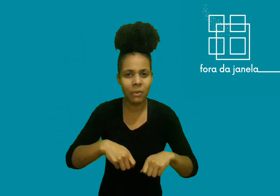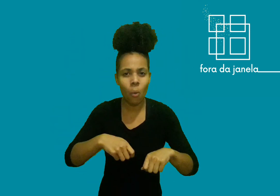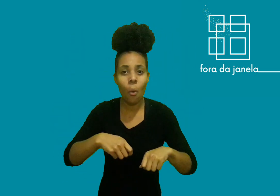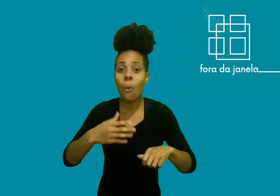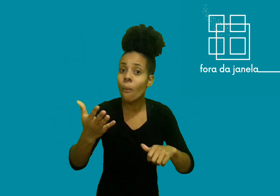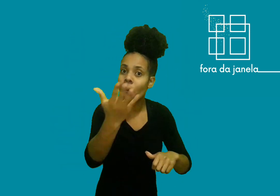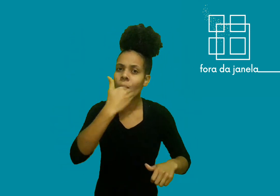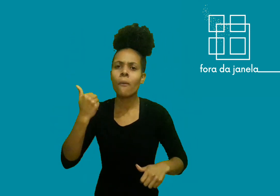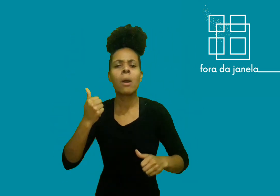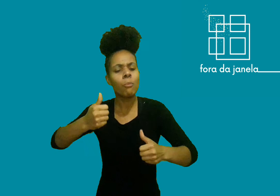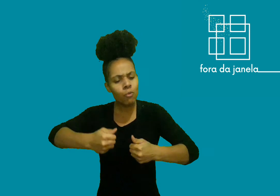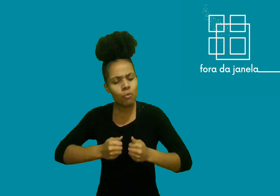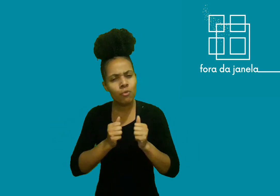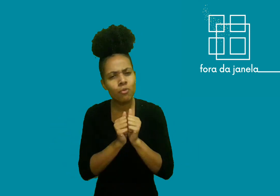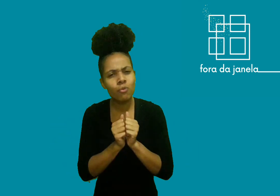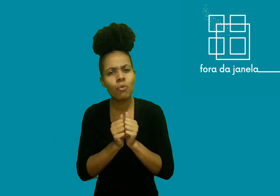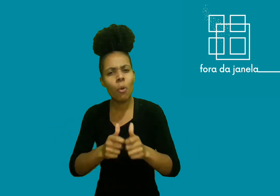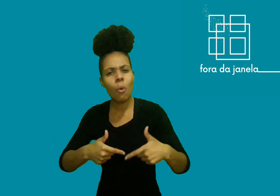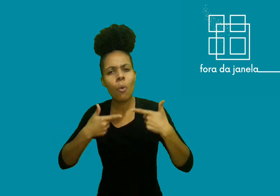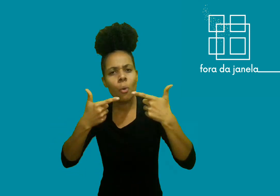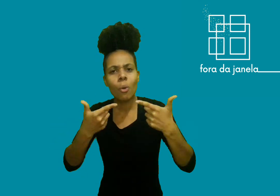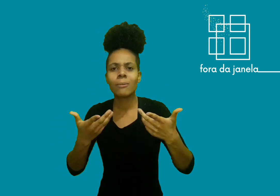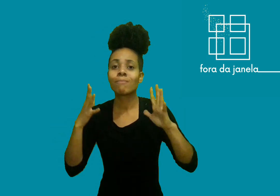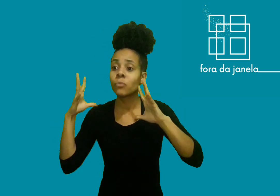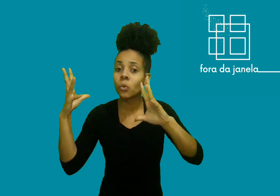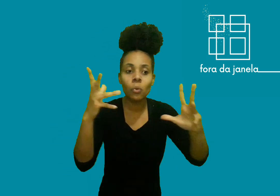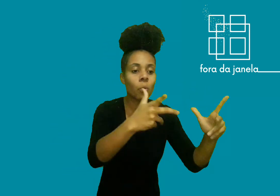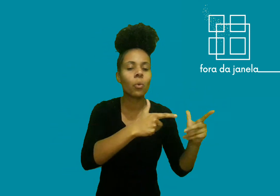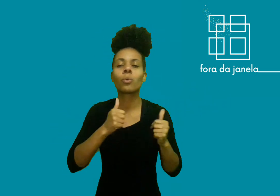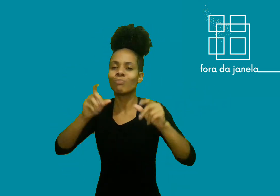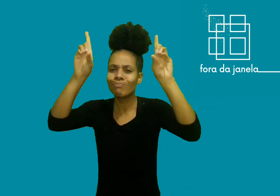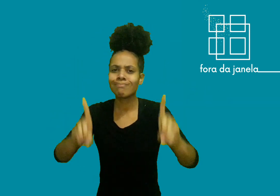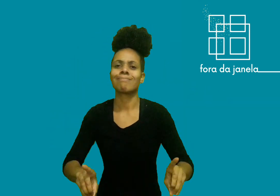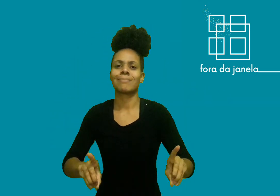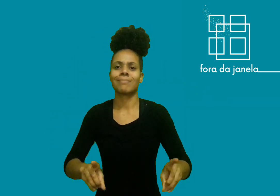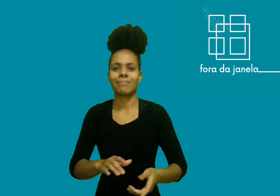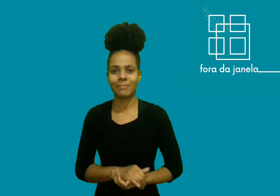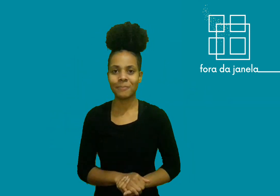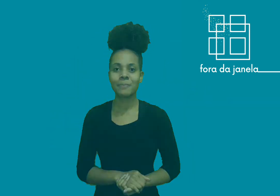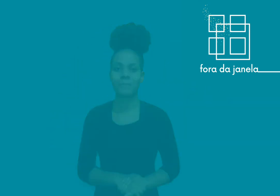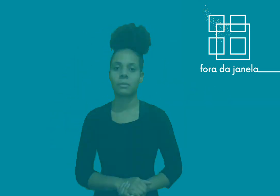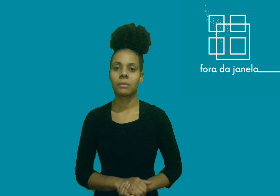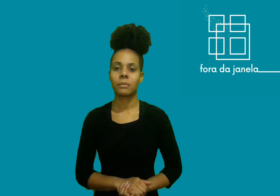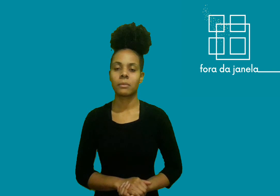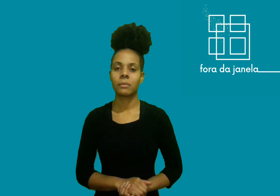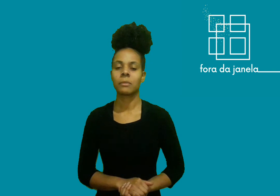uma bandeira junto para que a gente possa lutar pelo direito de todo mundo, para que todos tenham os mesmos direitos. Eu espero que com